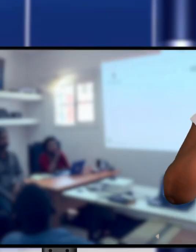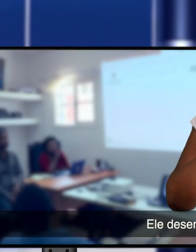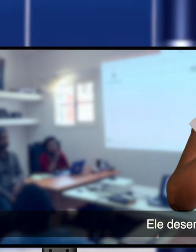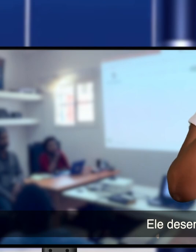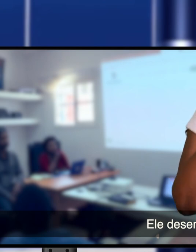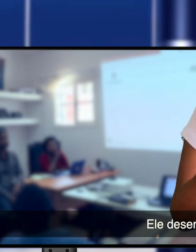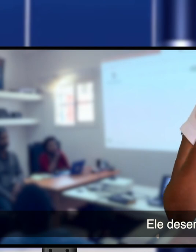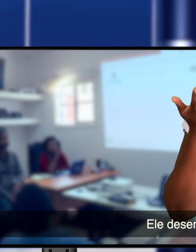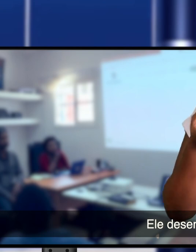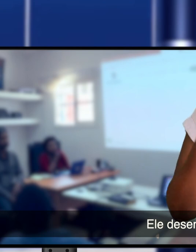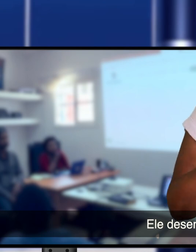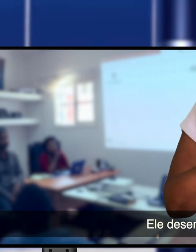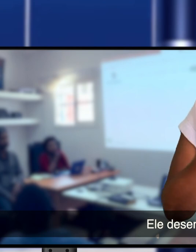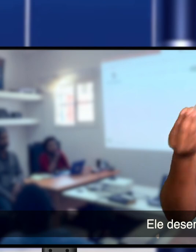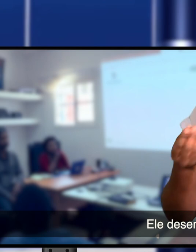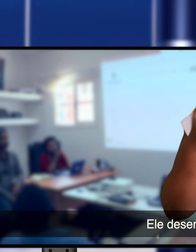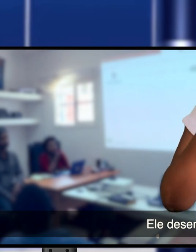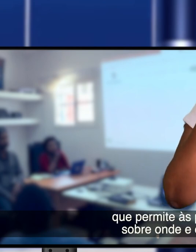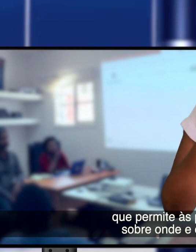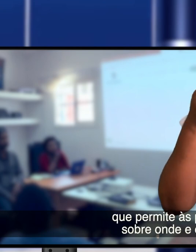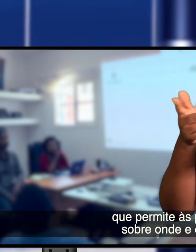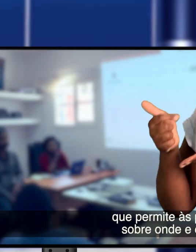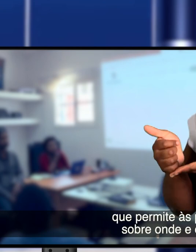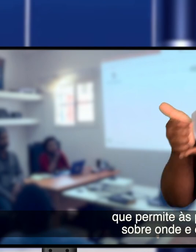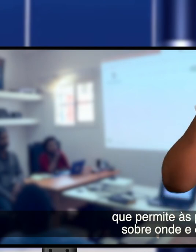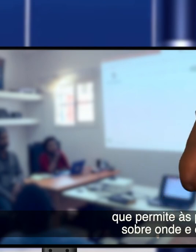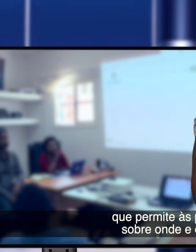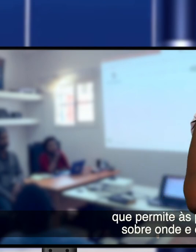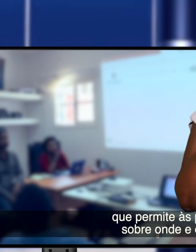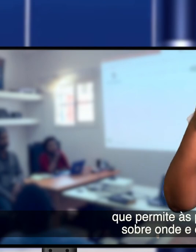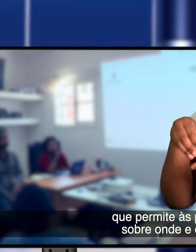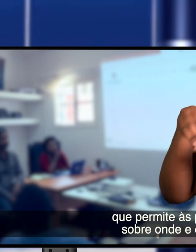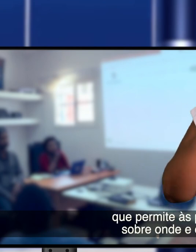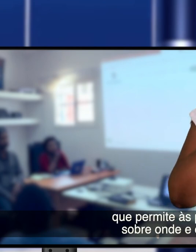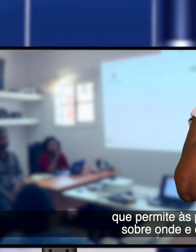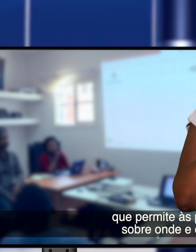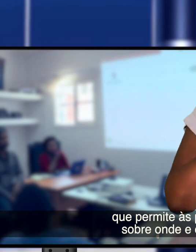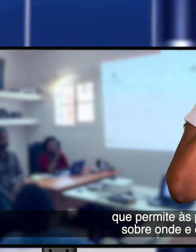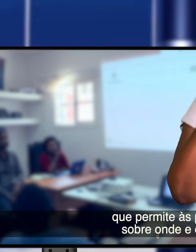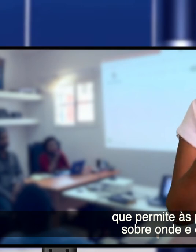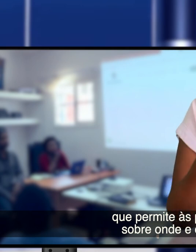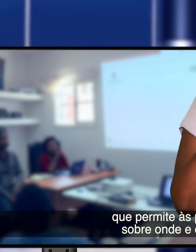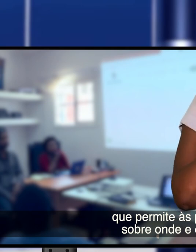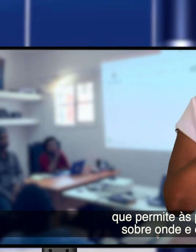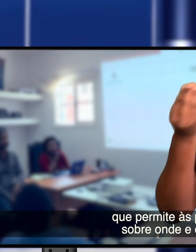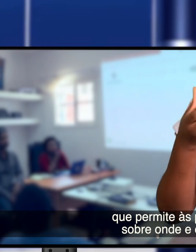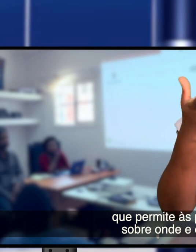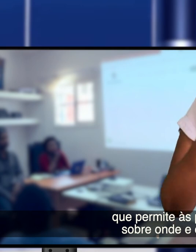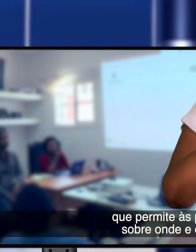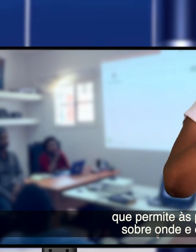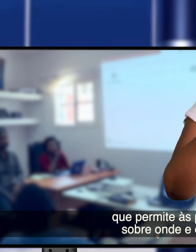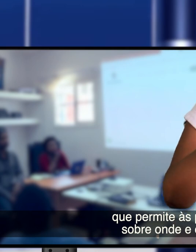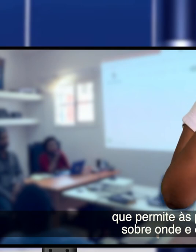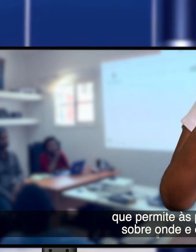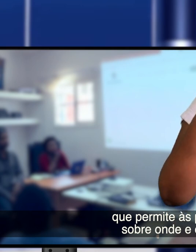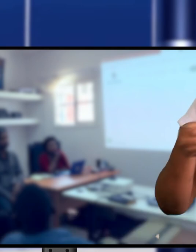Ele desenvolveu uma plataforma digital que permite as pessoas terem acesso a informação sobre onde e como adquirir